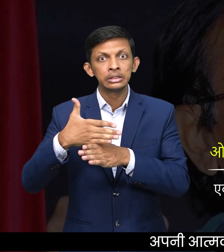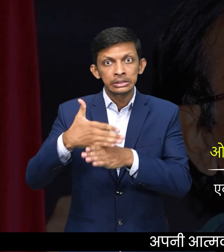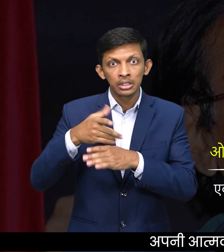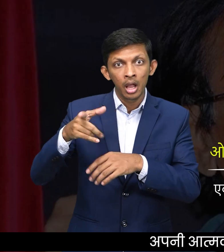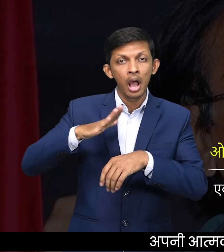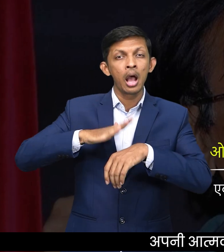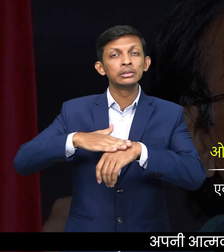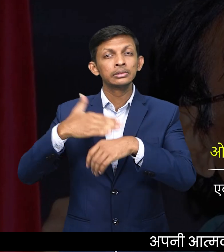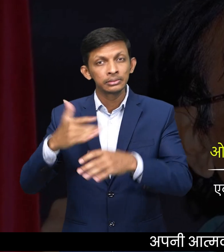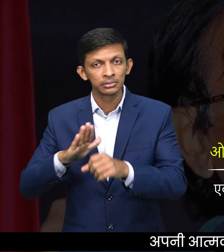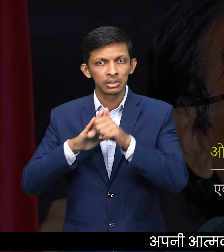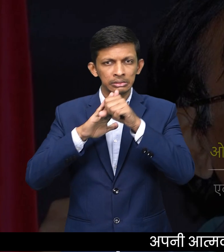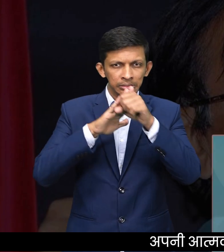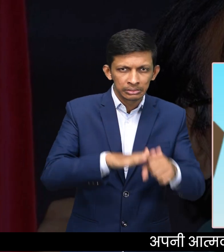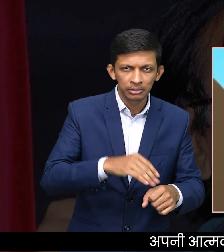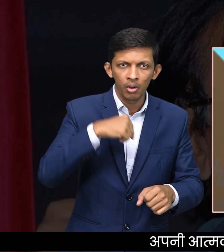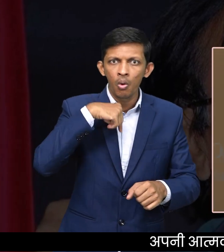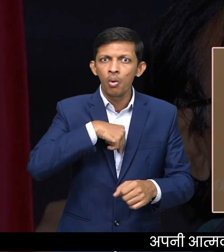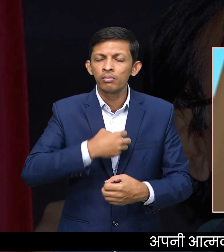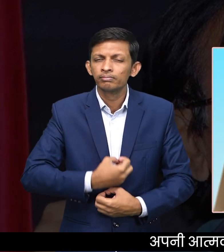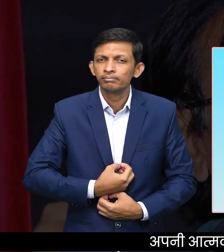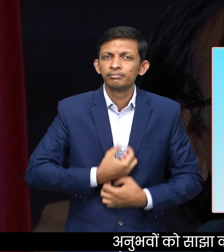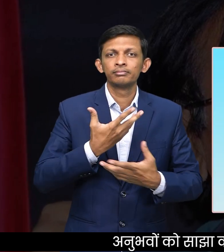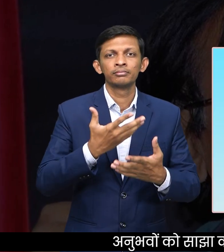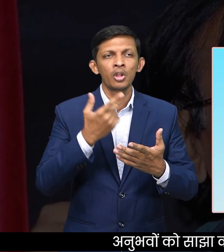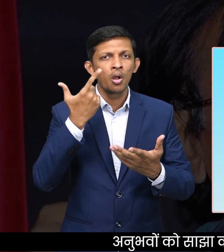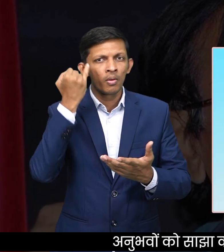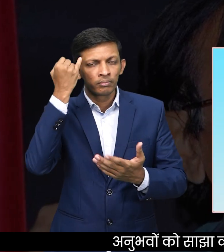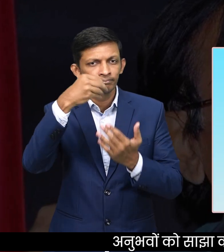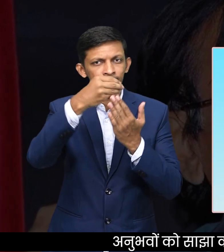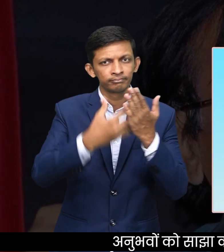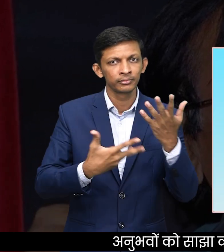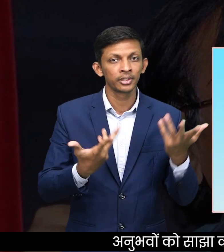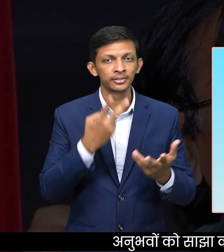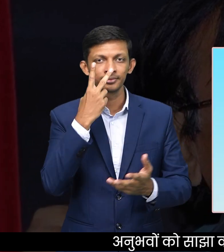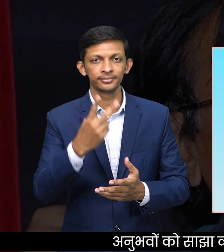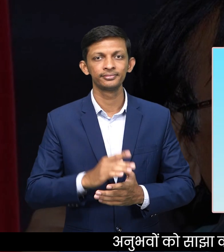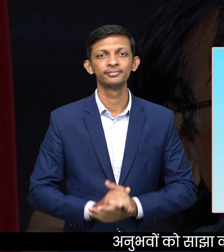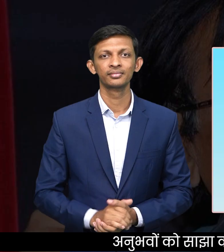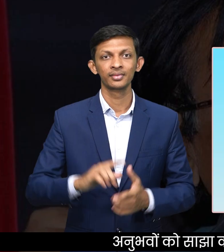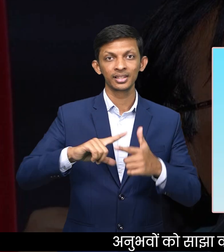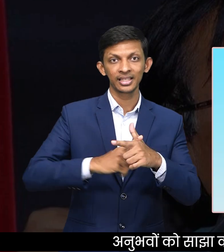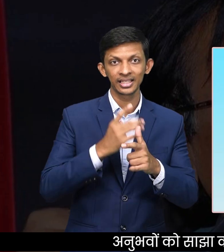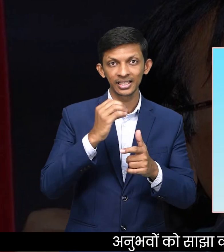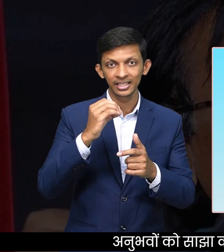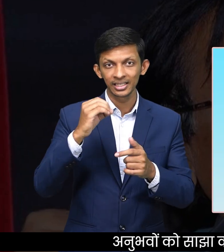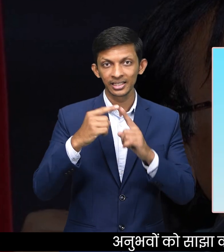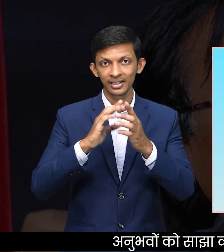अपनी आत्मकथा झूठन में भेदभाव के अपने अनुभवों को साझा करते हैं, जिसमें